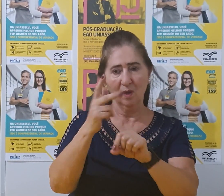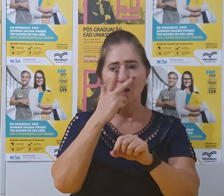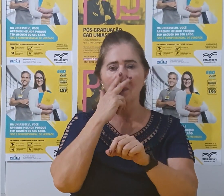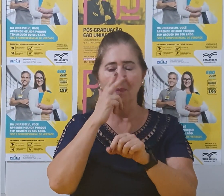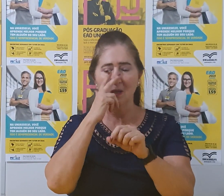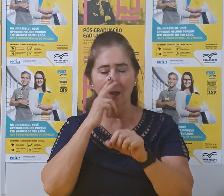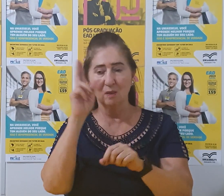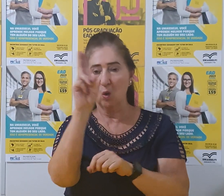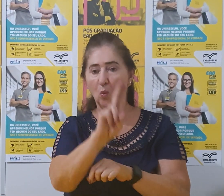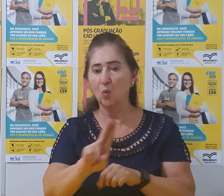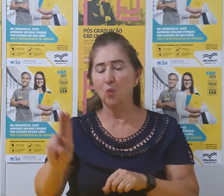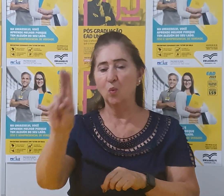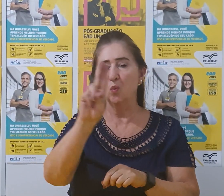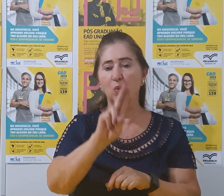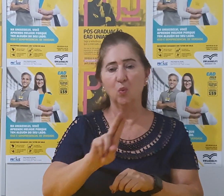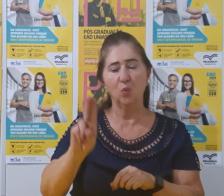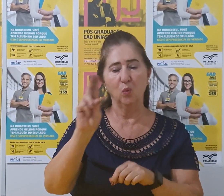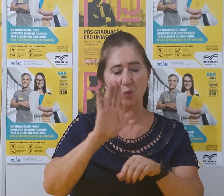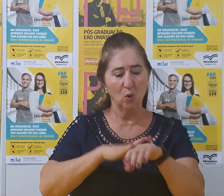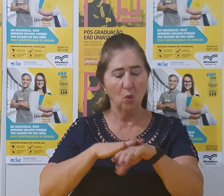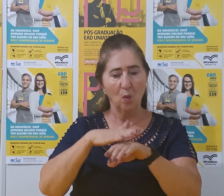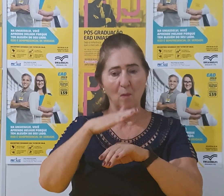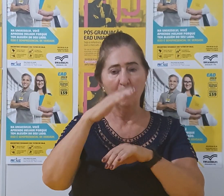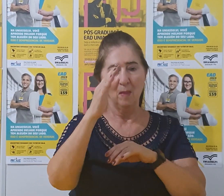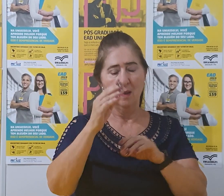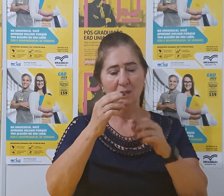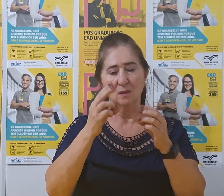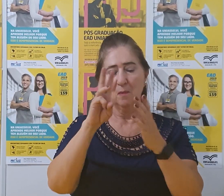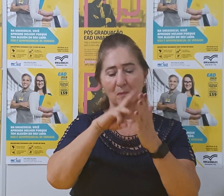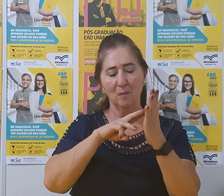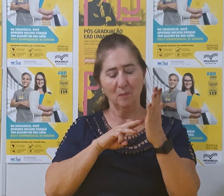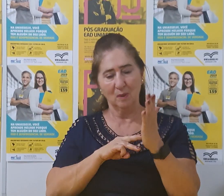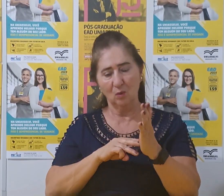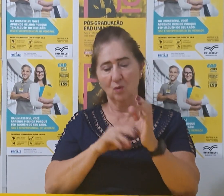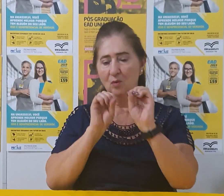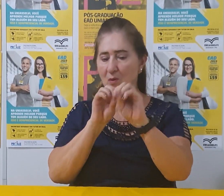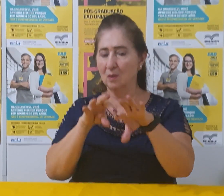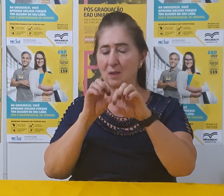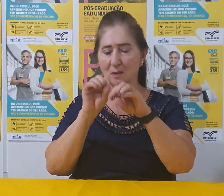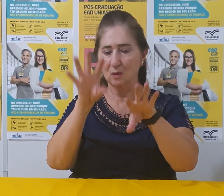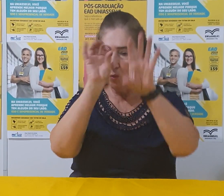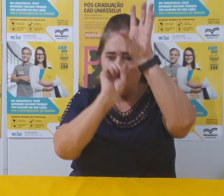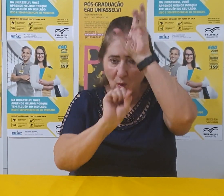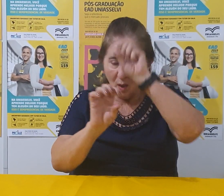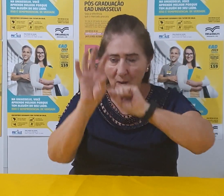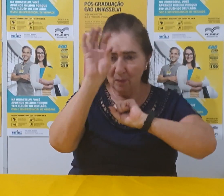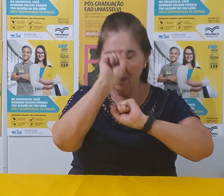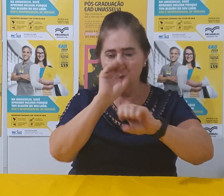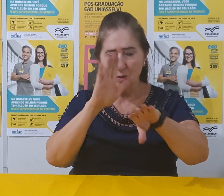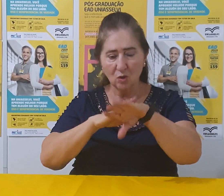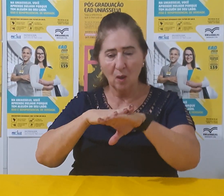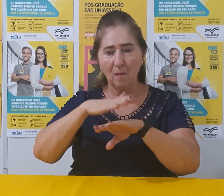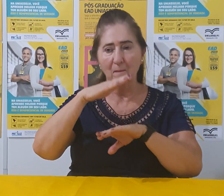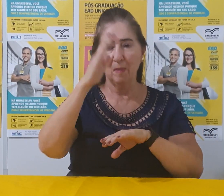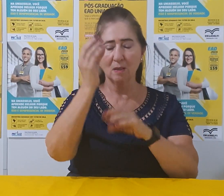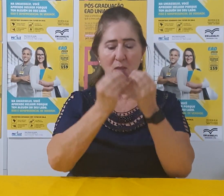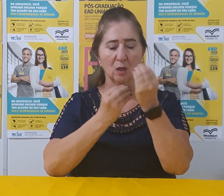imagem em estratégias de ensino-aprendizagem de surdos facilita o desenvolvimento da competência